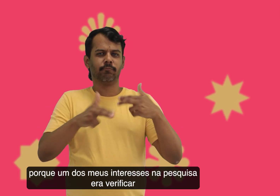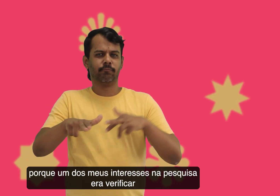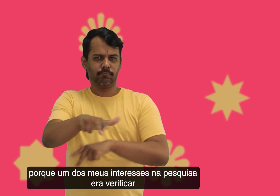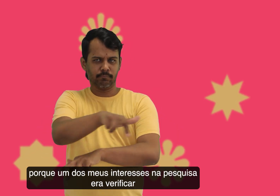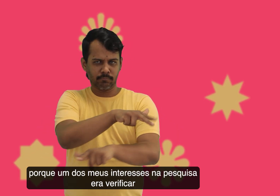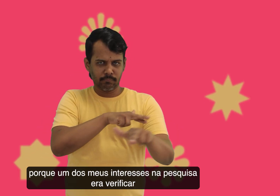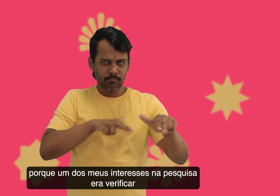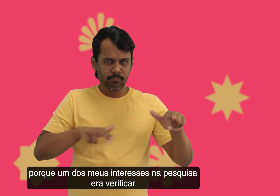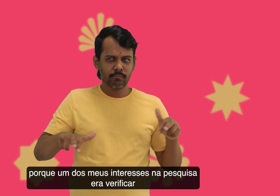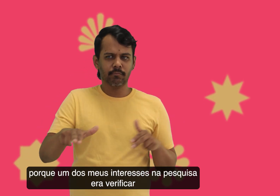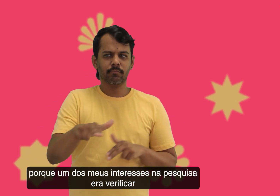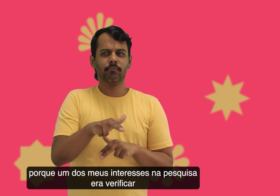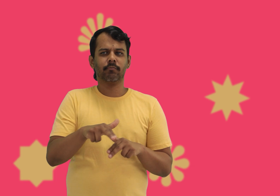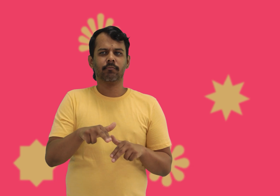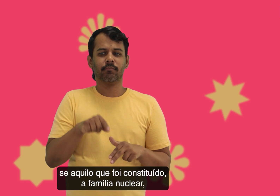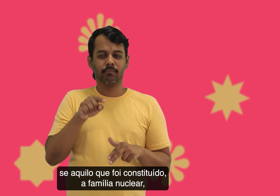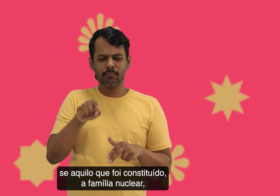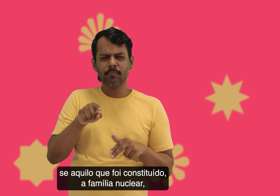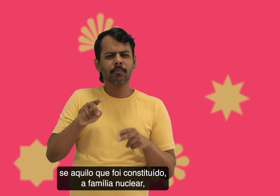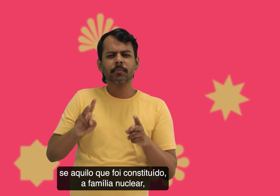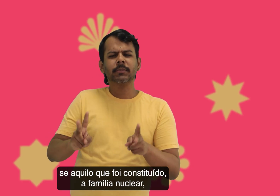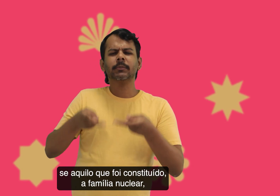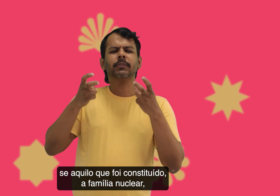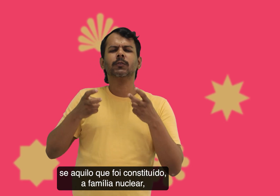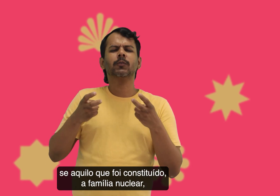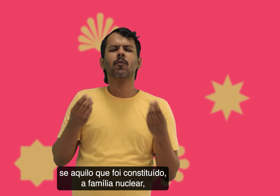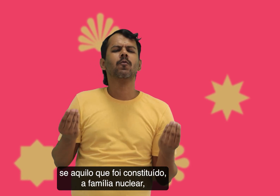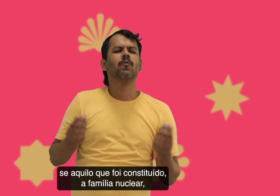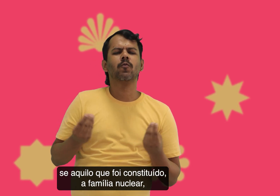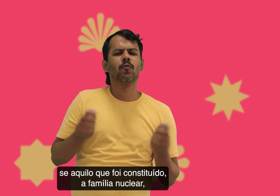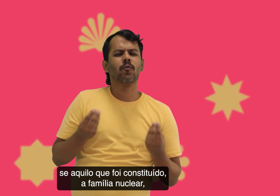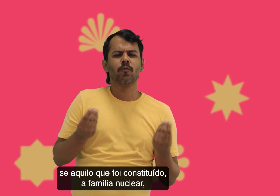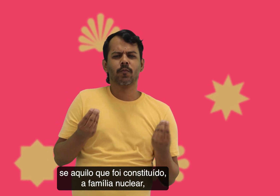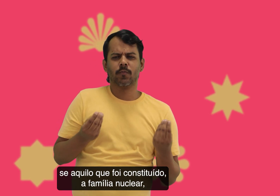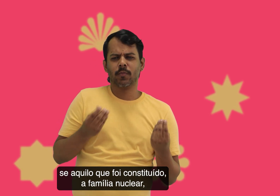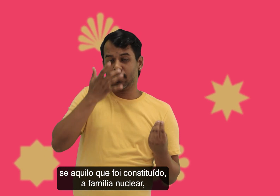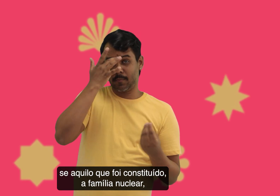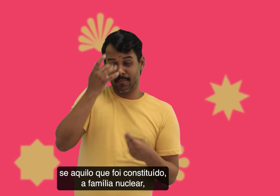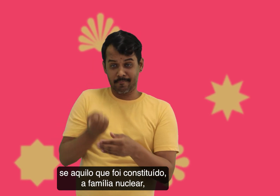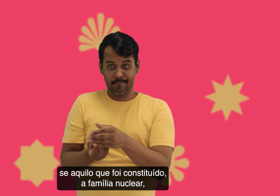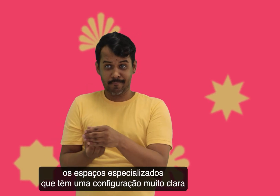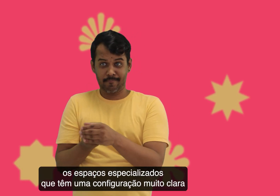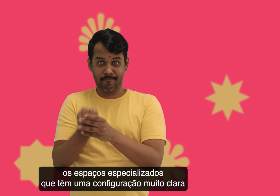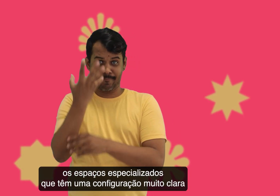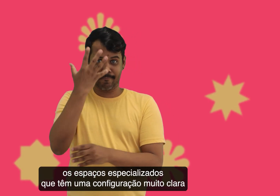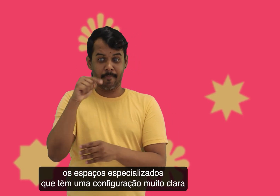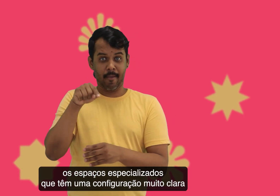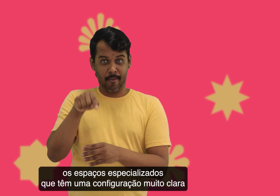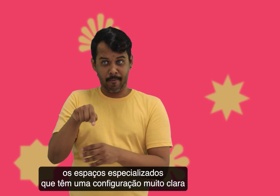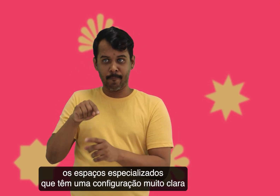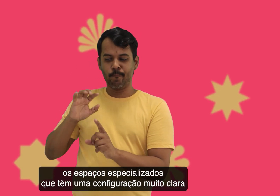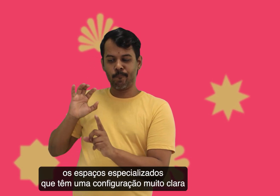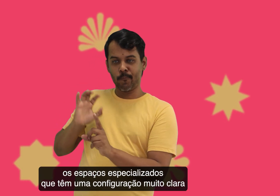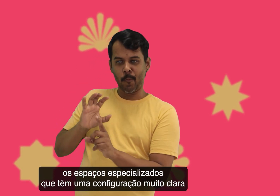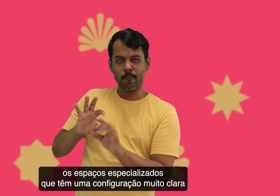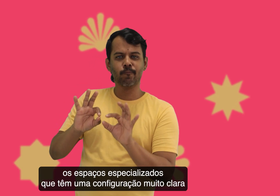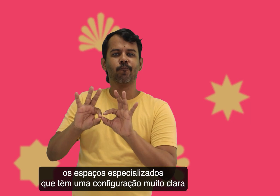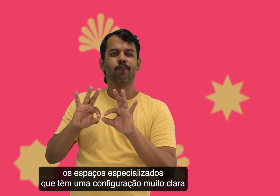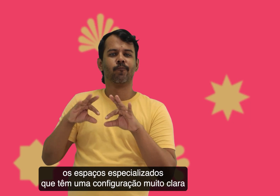interesses na pesquisa era verificar se aquilo que foi constituído, a família nuclear, os espaços especializados, que